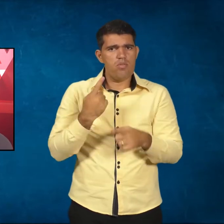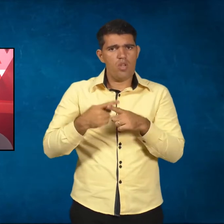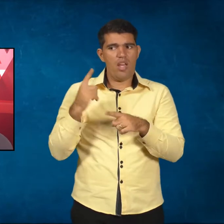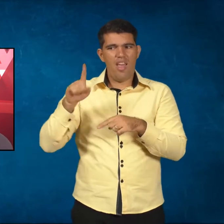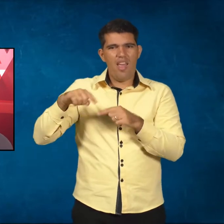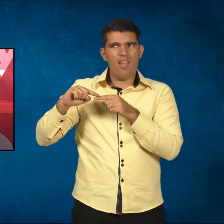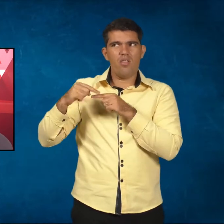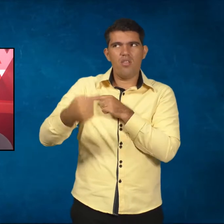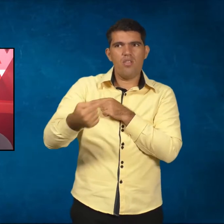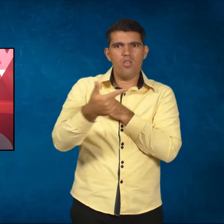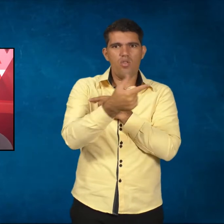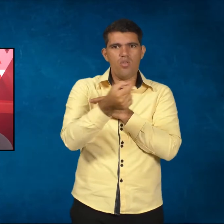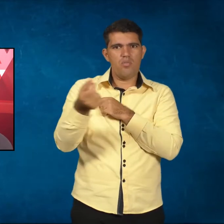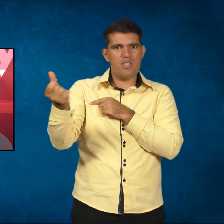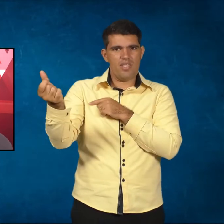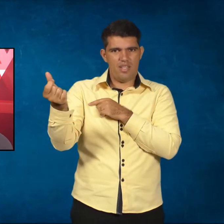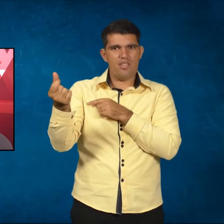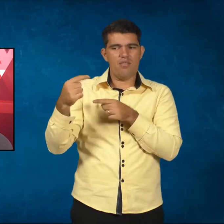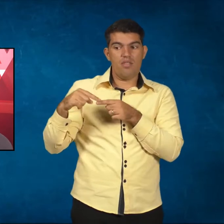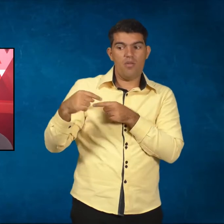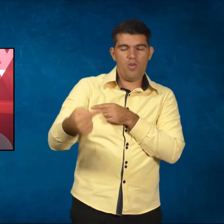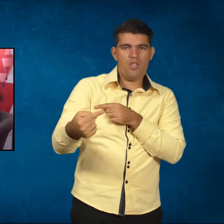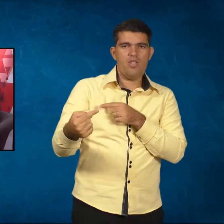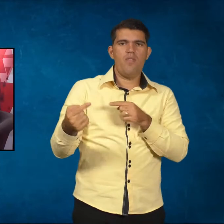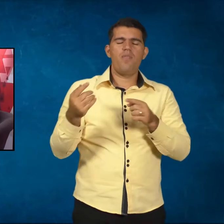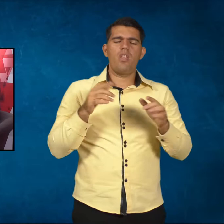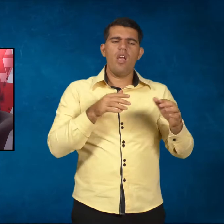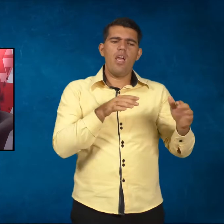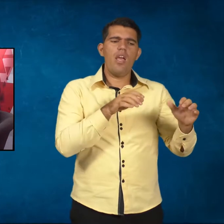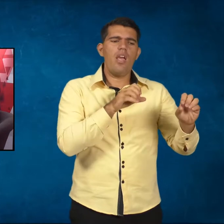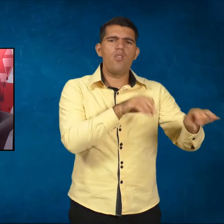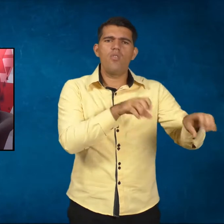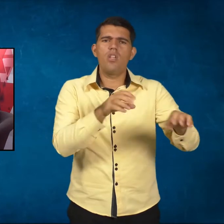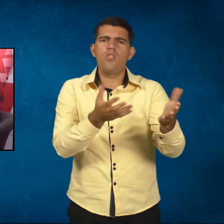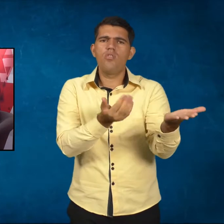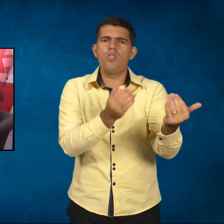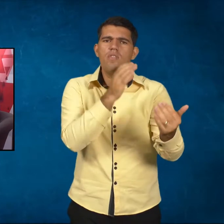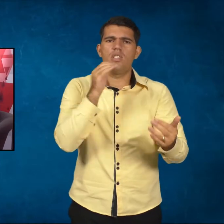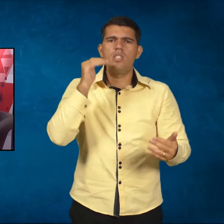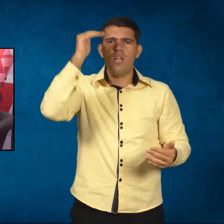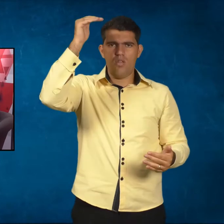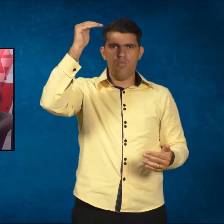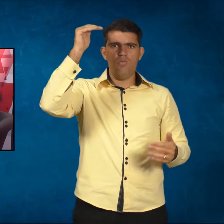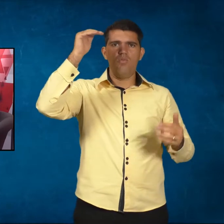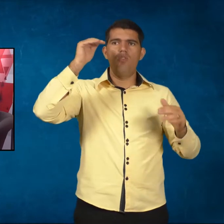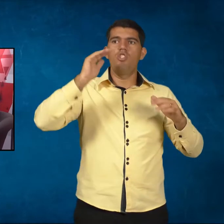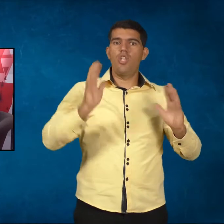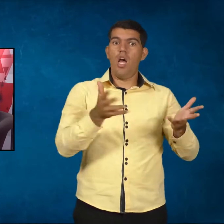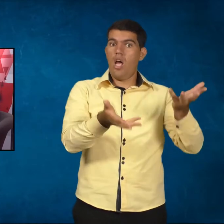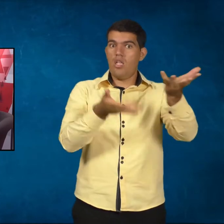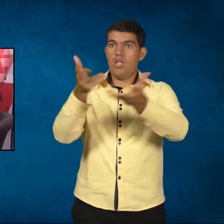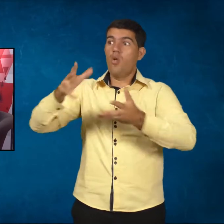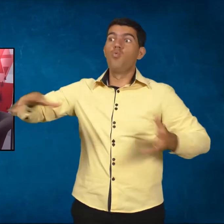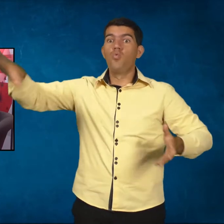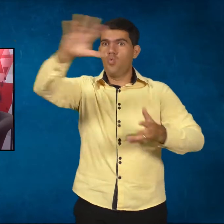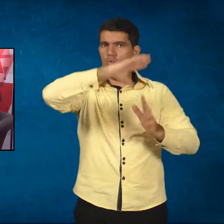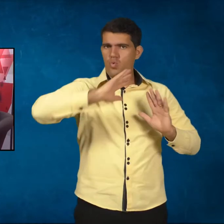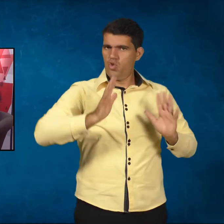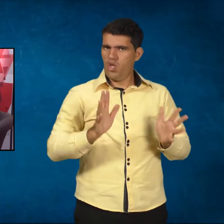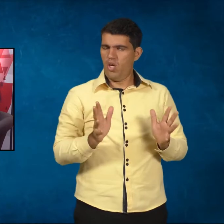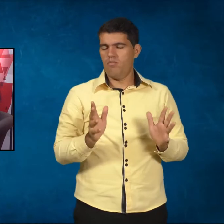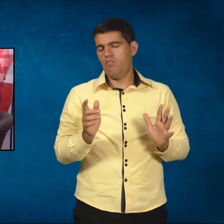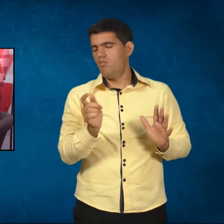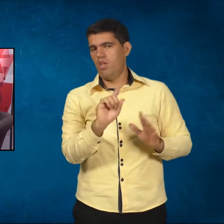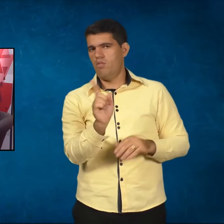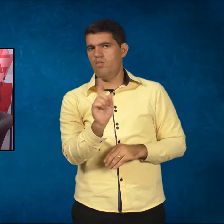primeiro a educação de jovens e adultos escolar ela nunca atendeu todo o universo possível nós temos hoje